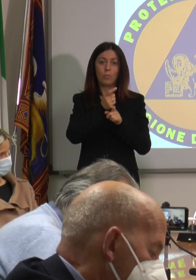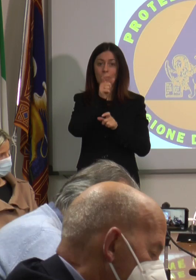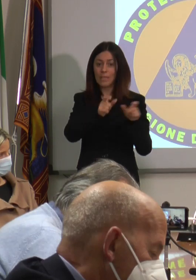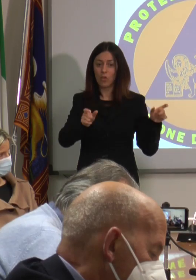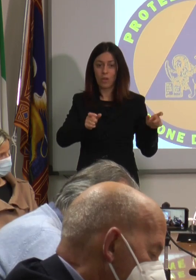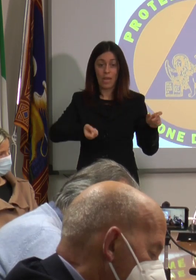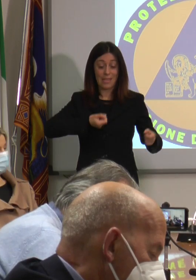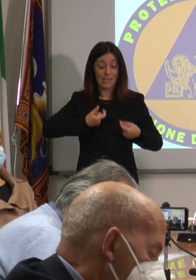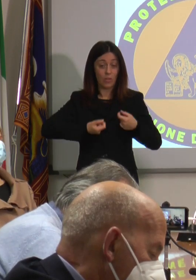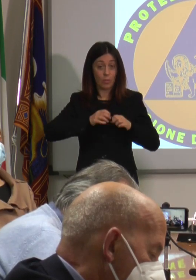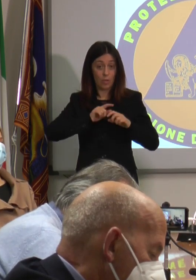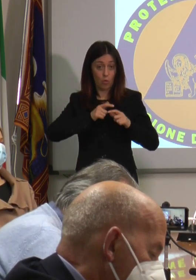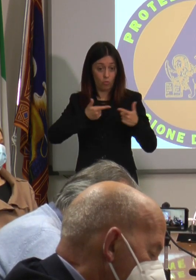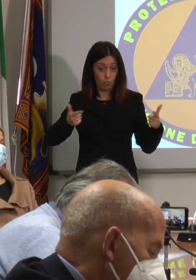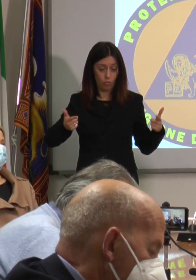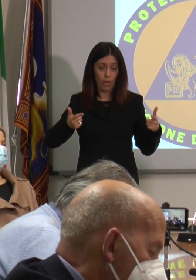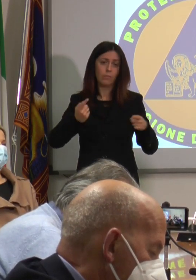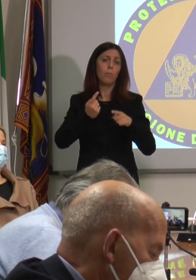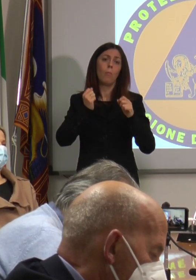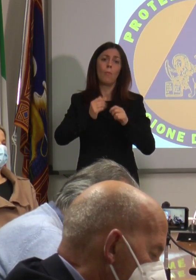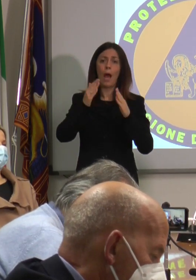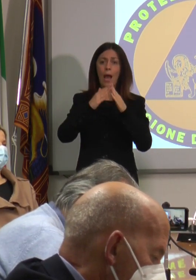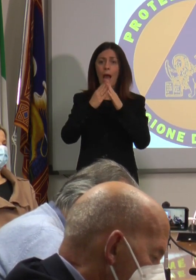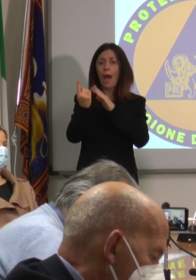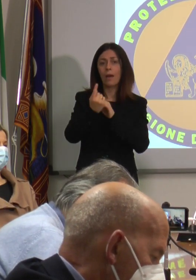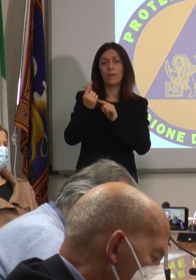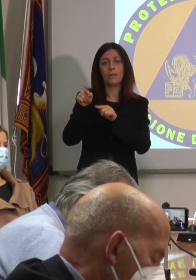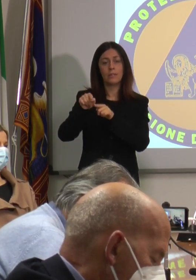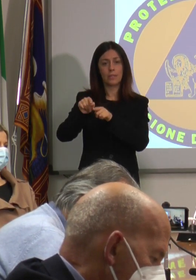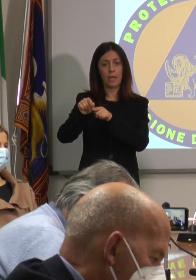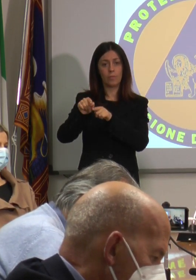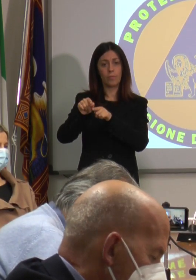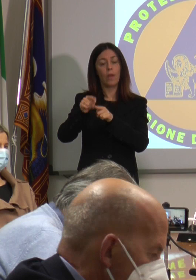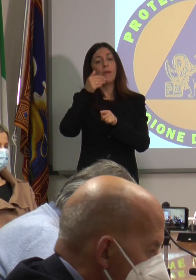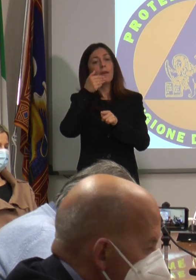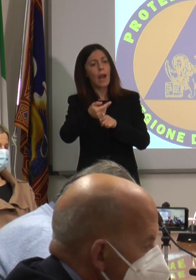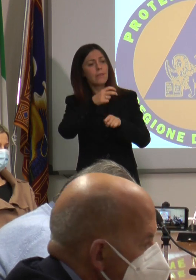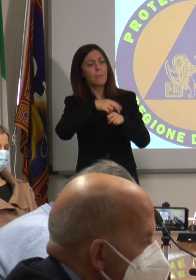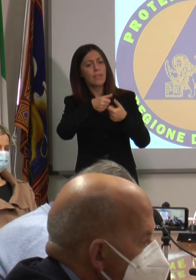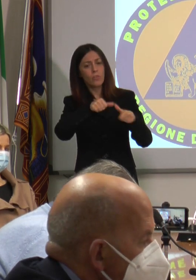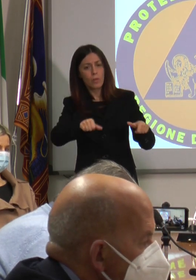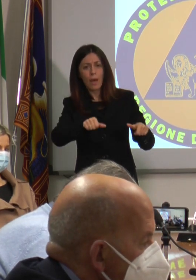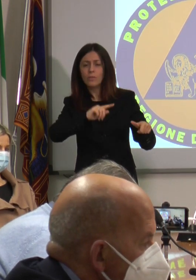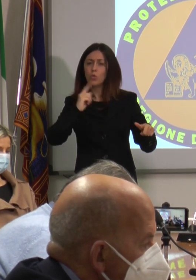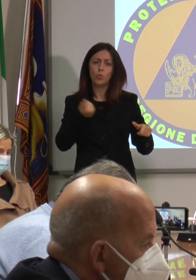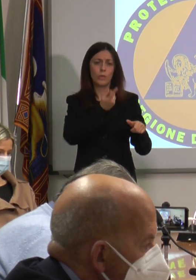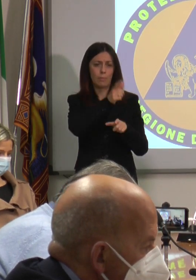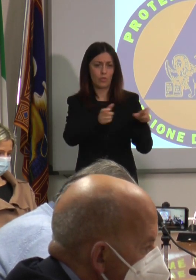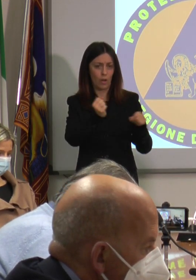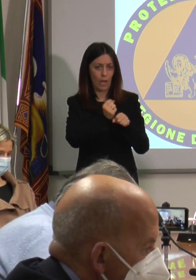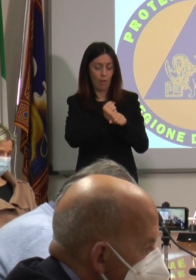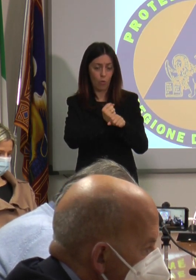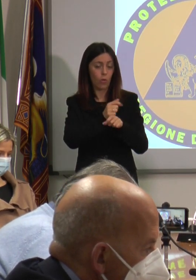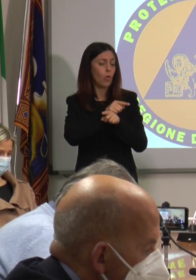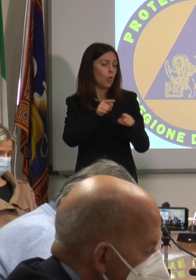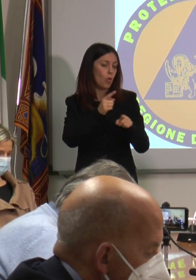i medici di base, le USCA, insomma tutti gli operatori, i nostri servizi di prevenzione. E penso che sia anche fondamentale